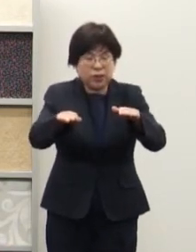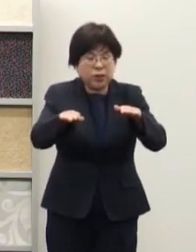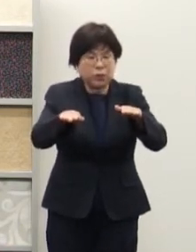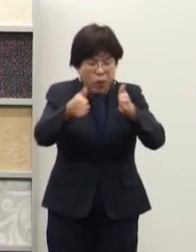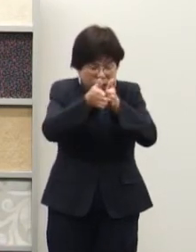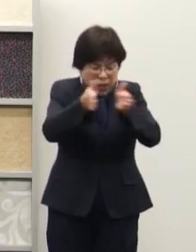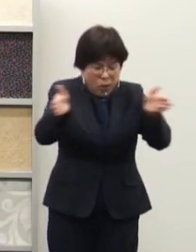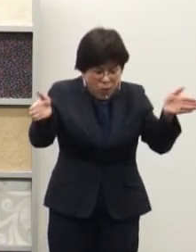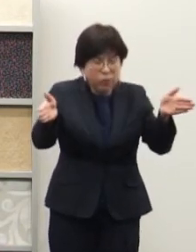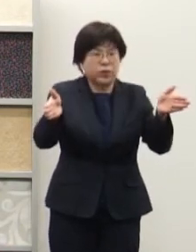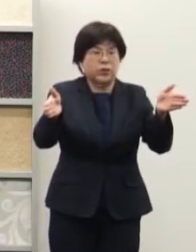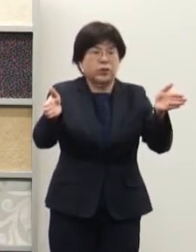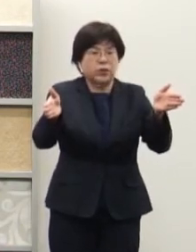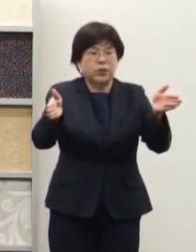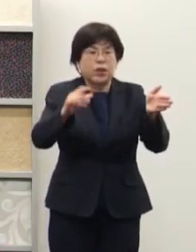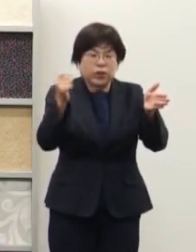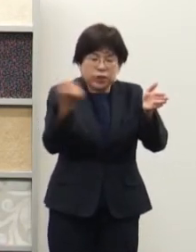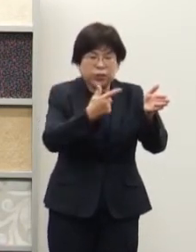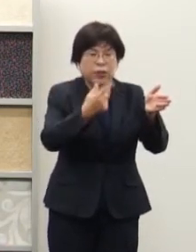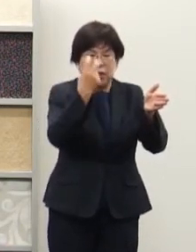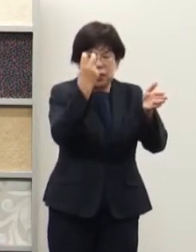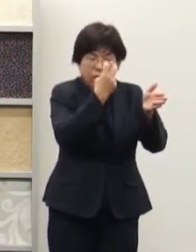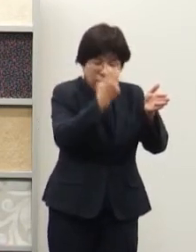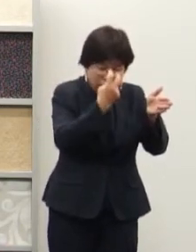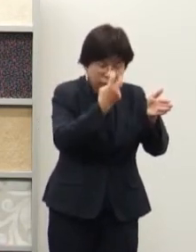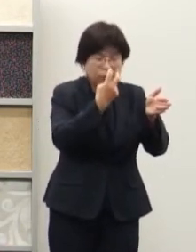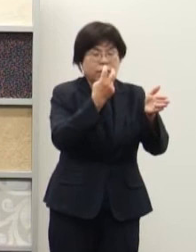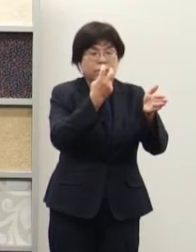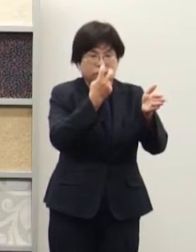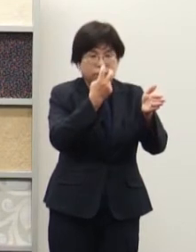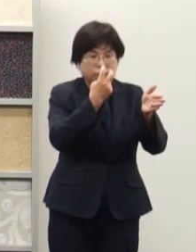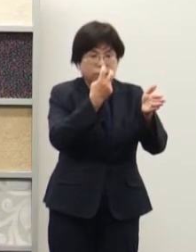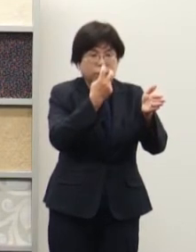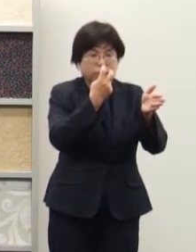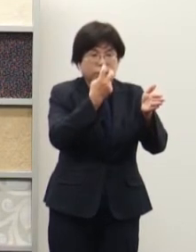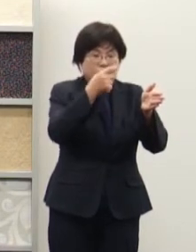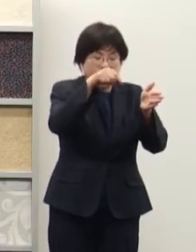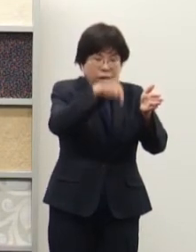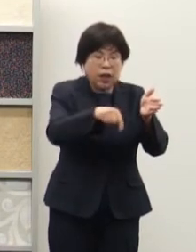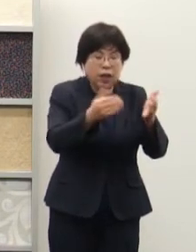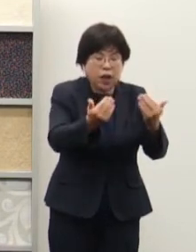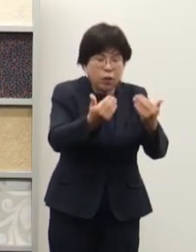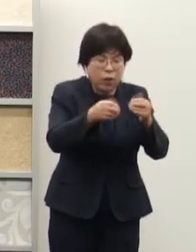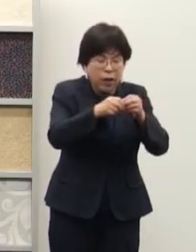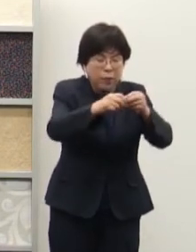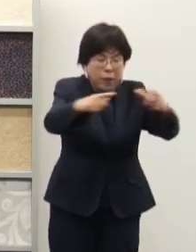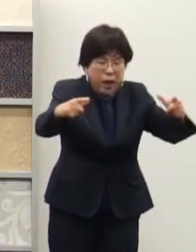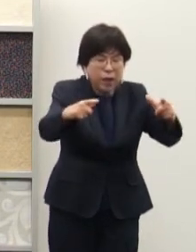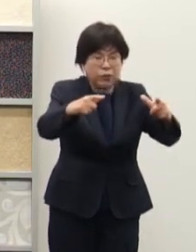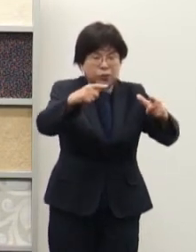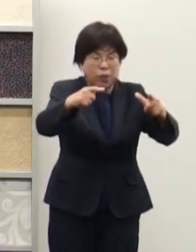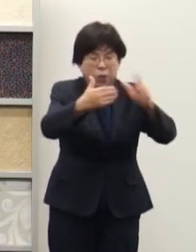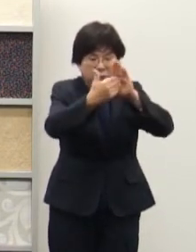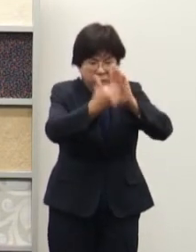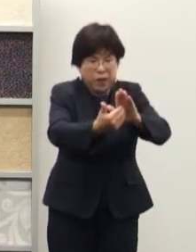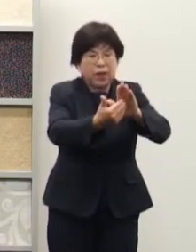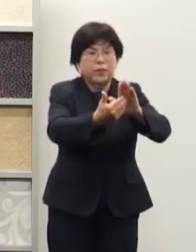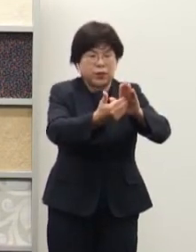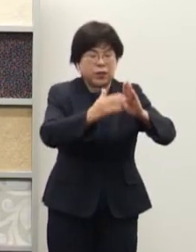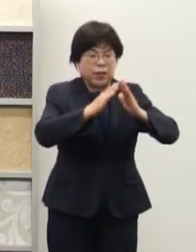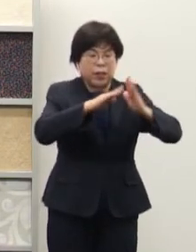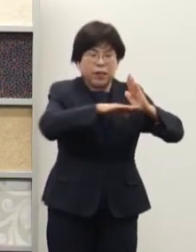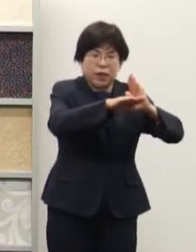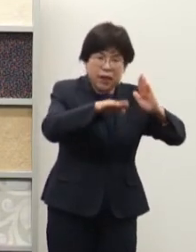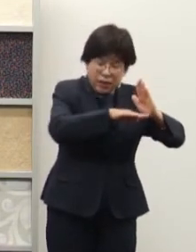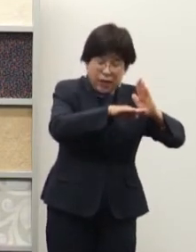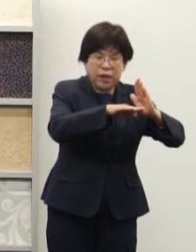広く、素早い、検査を実施し、学校などにおきますクラスターを抑え込みながら、家庭、社会